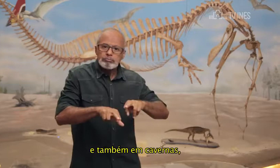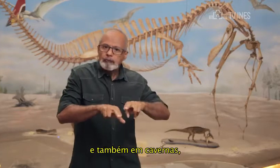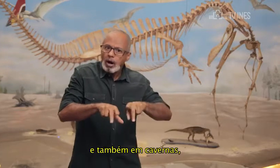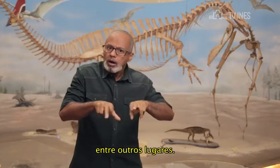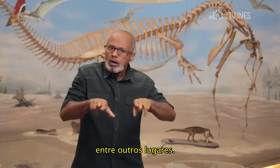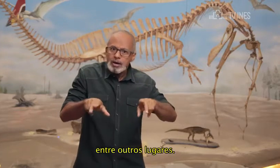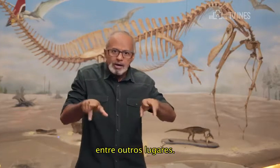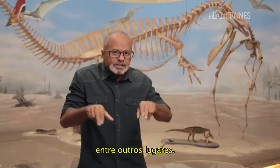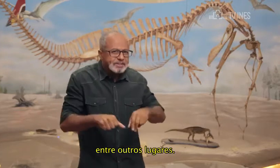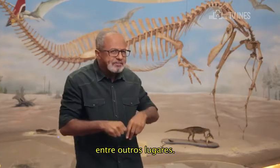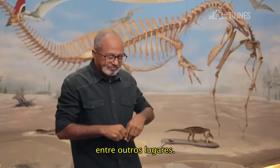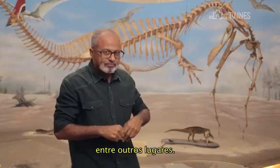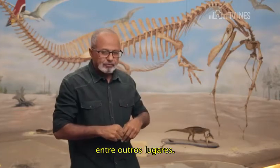Entre outros lugares.